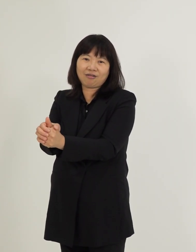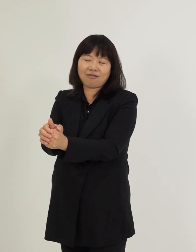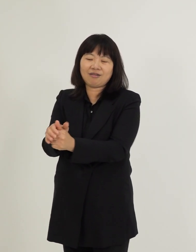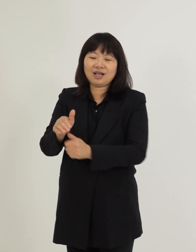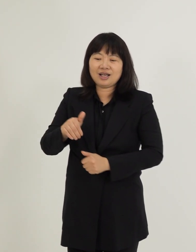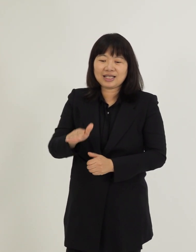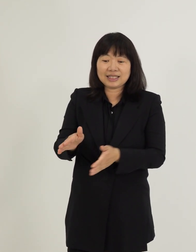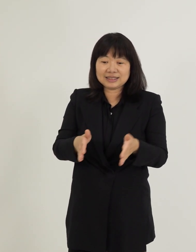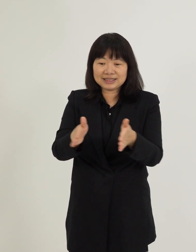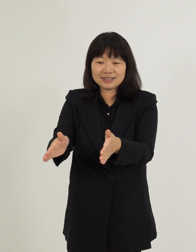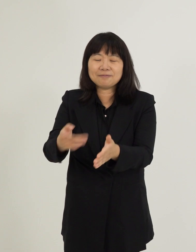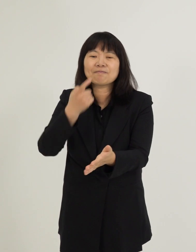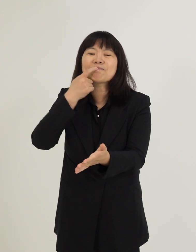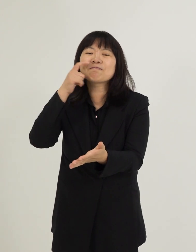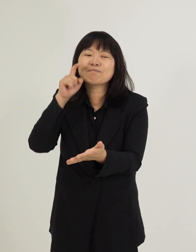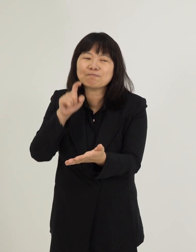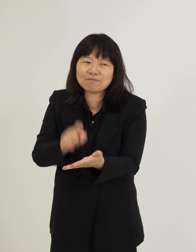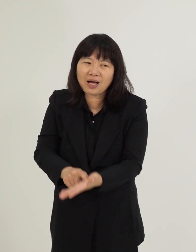길이 쉬워져요.